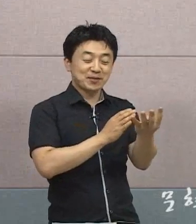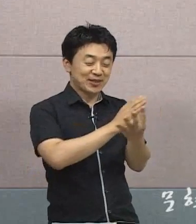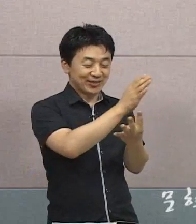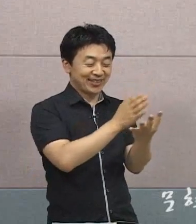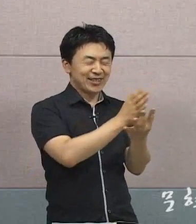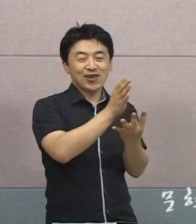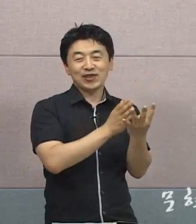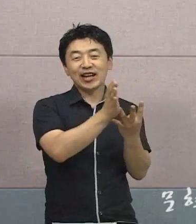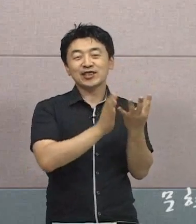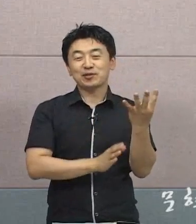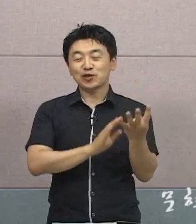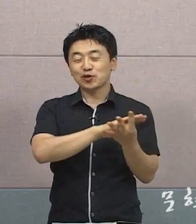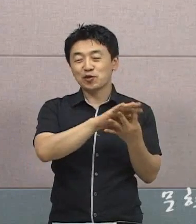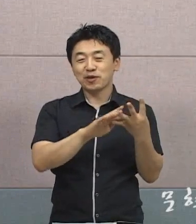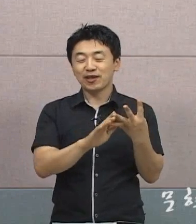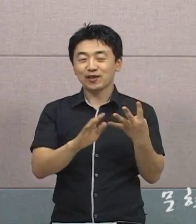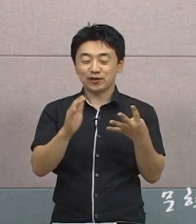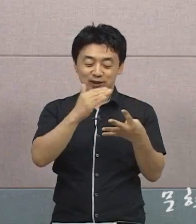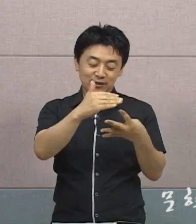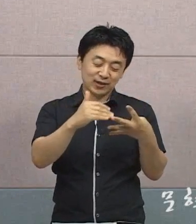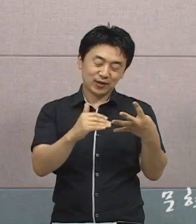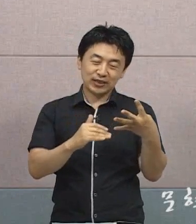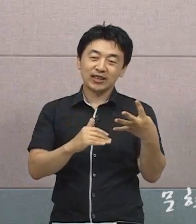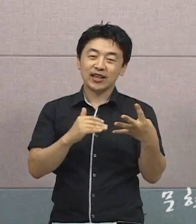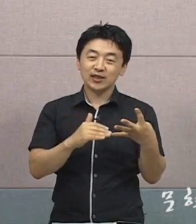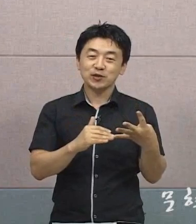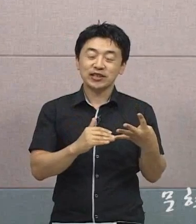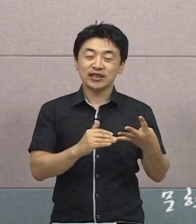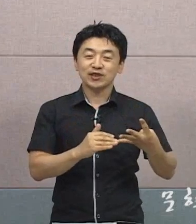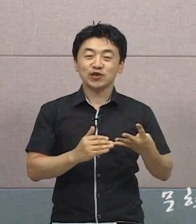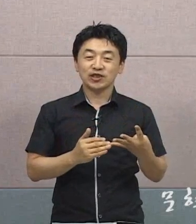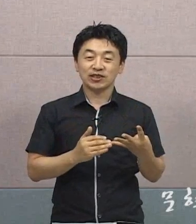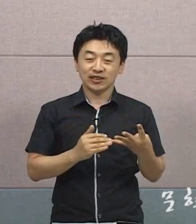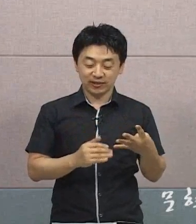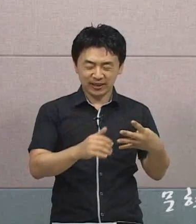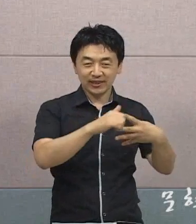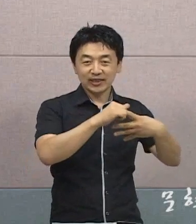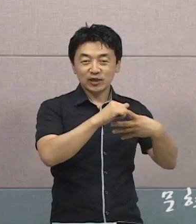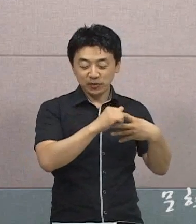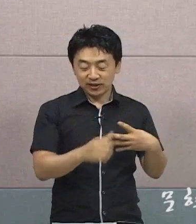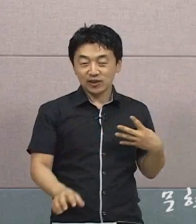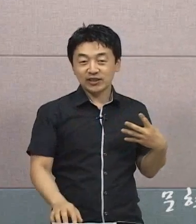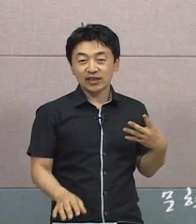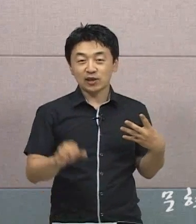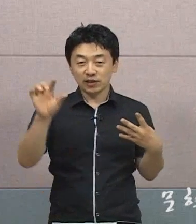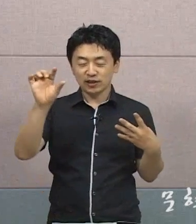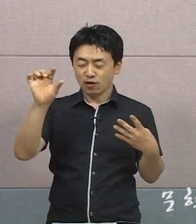거지만요. 네, 네 가지 부류로 좀 우리가 이해를 하시고 시작을 하실 수 있을 것 같아요. 네, 첫 번째는요. 이 책에 나와 있는